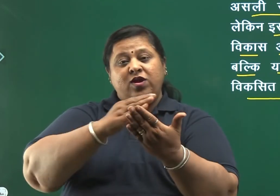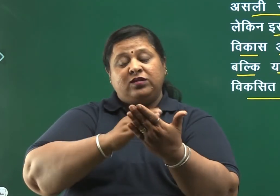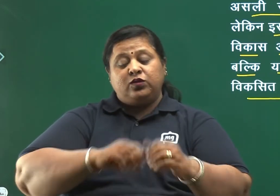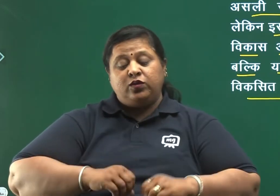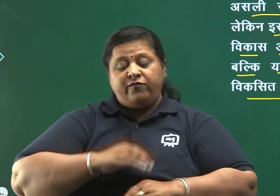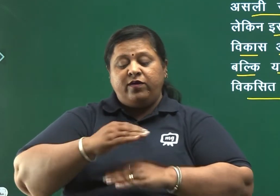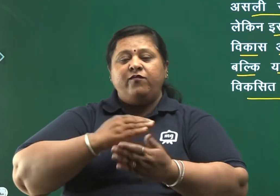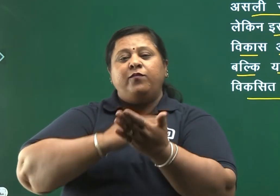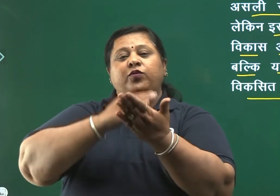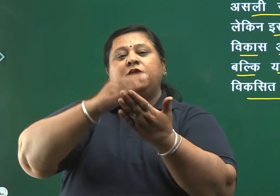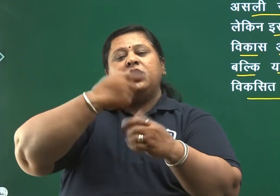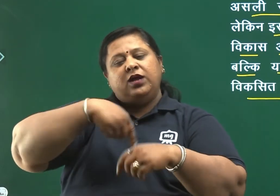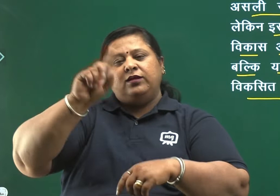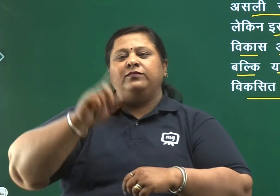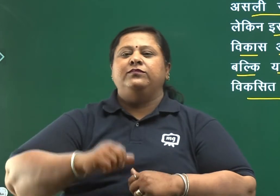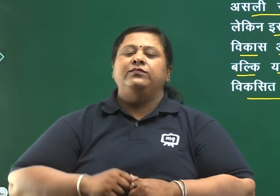है।